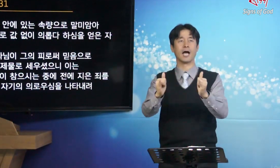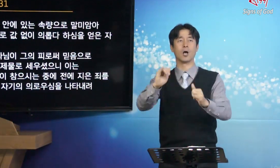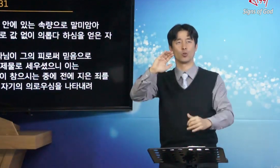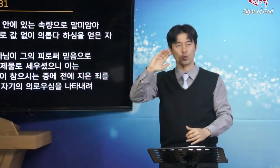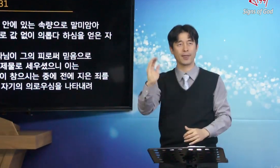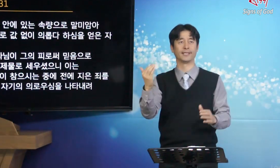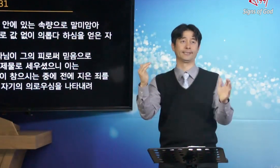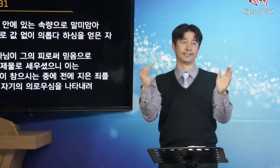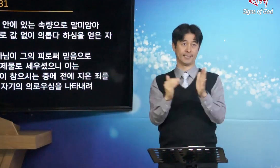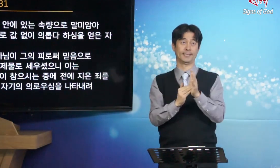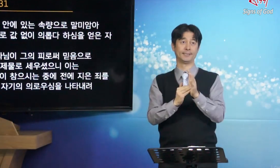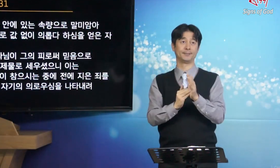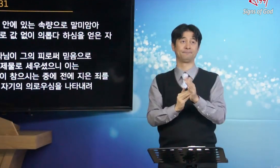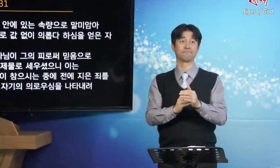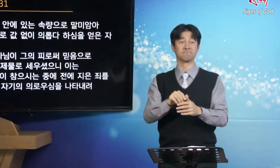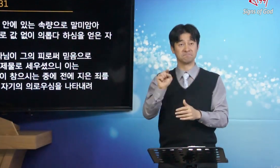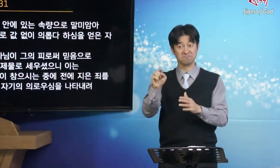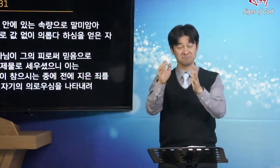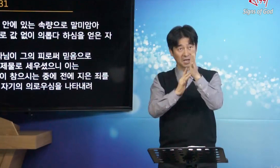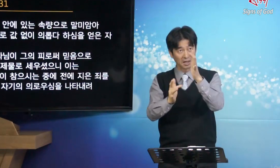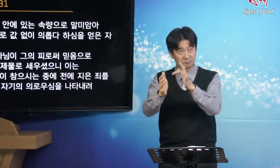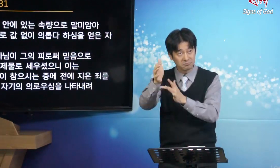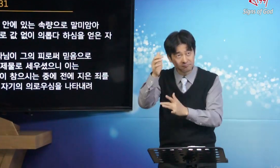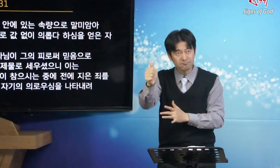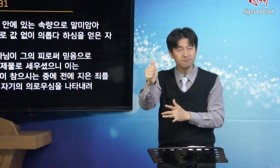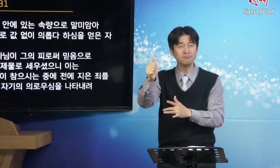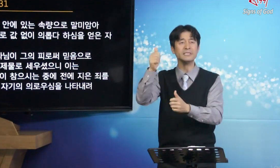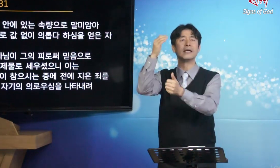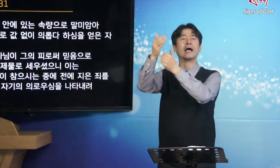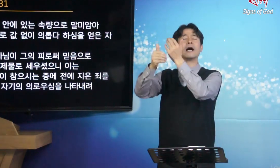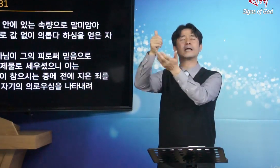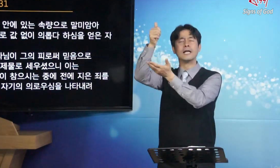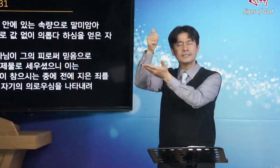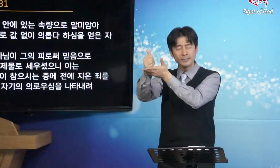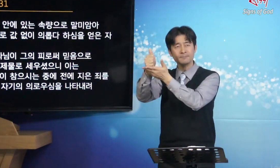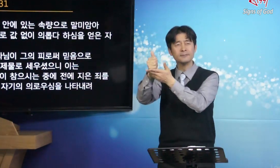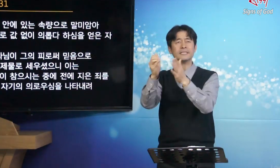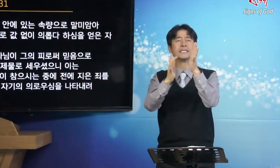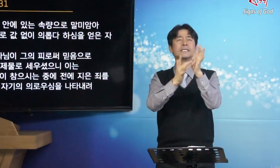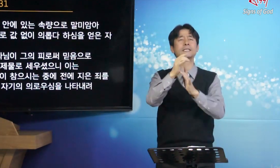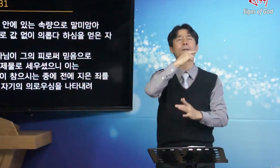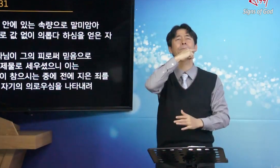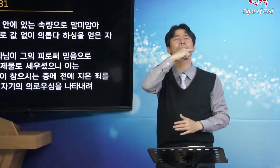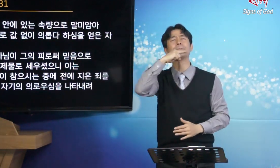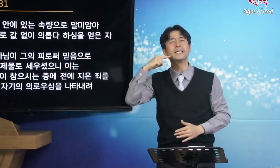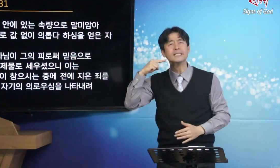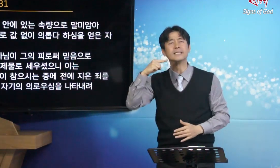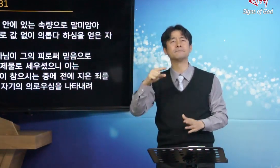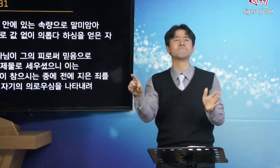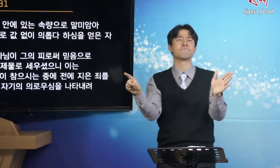자 되었느니라. 이 예수를 하나님이 그의